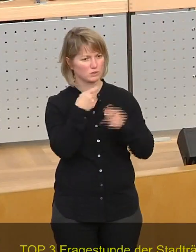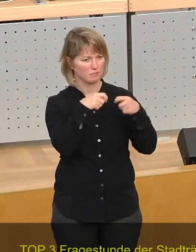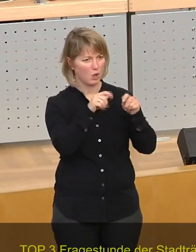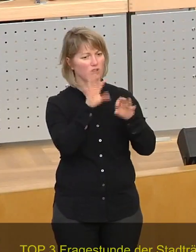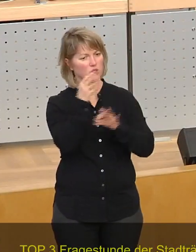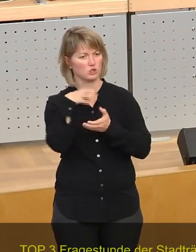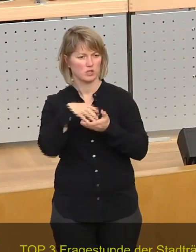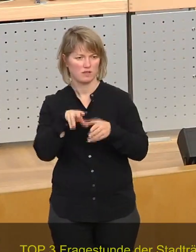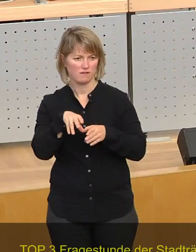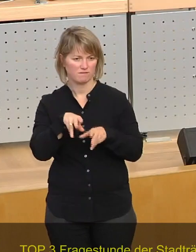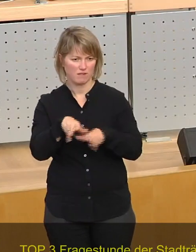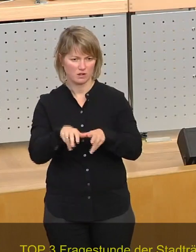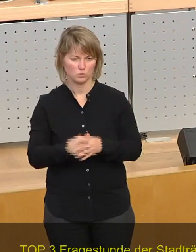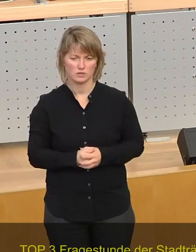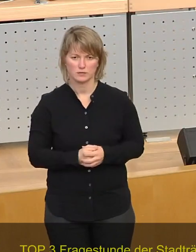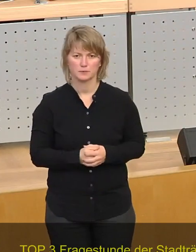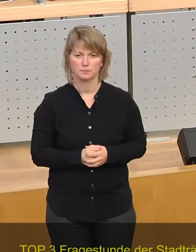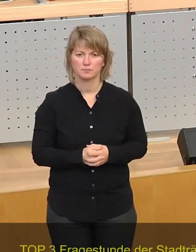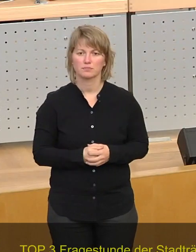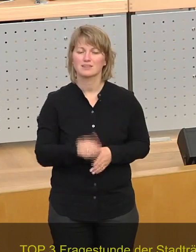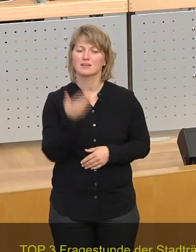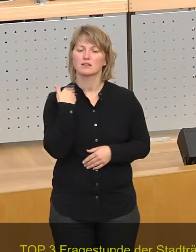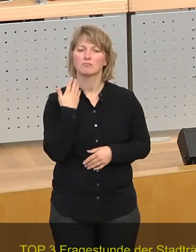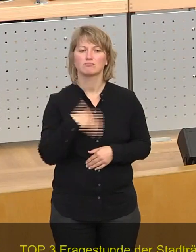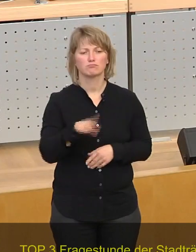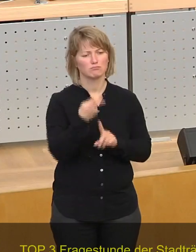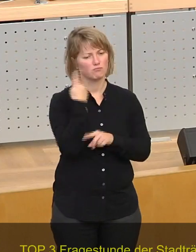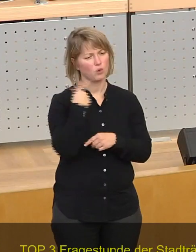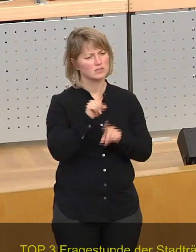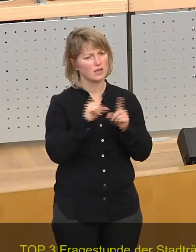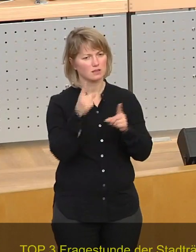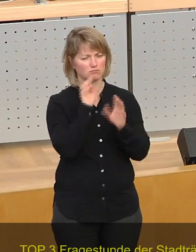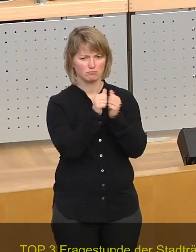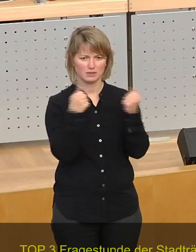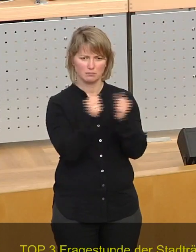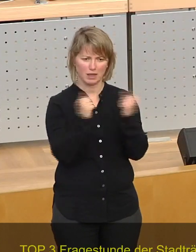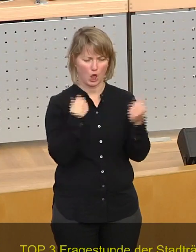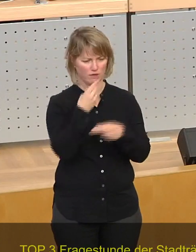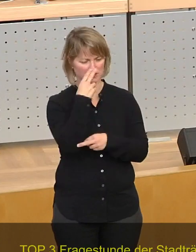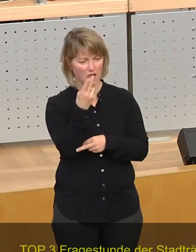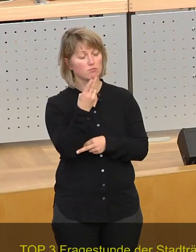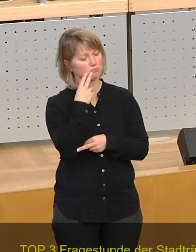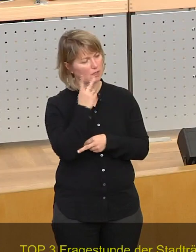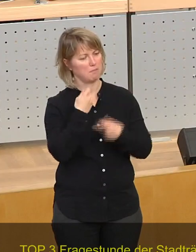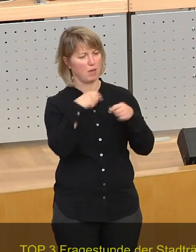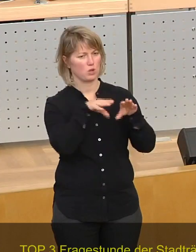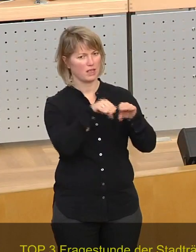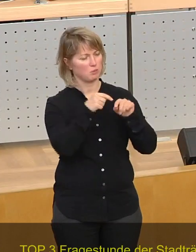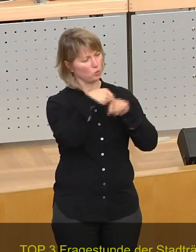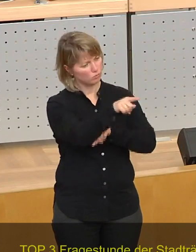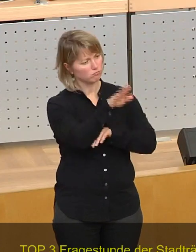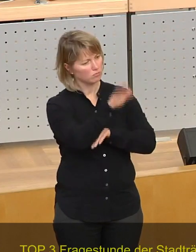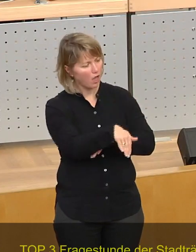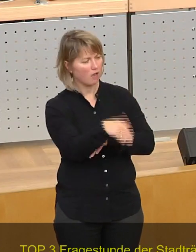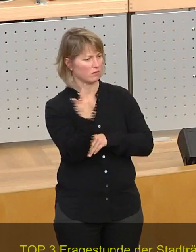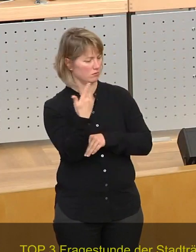Stadtverwaltung. Und zwar geht es darum, dass in der Presselandschaft der letzten Wochen häufig von Problemen bei der Erteilung von Baugenehmigungen für